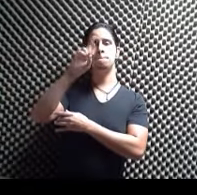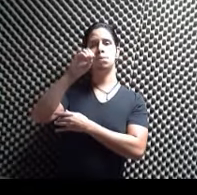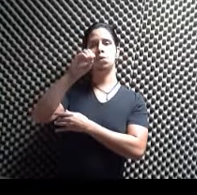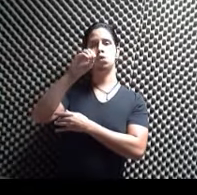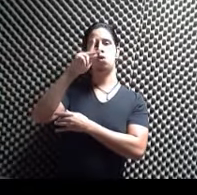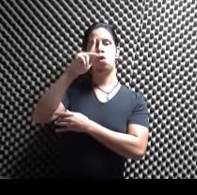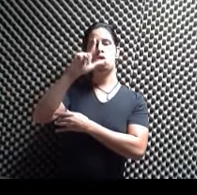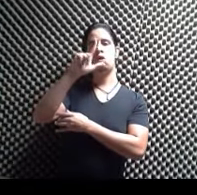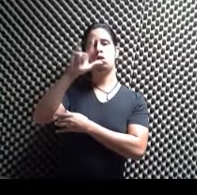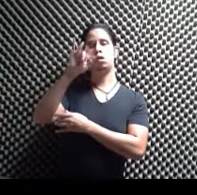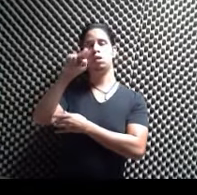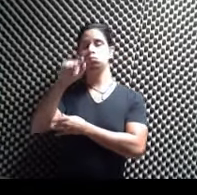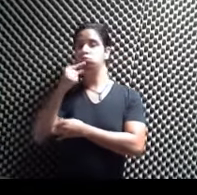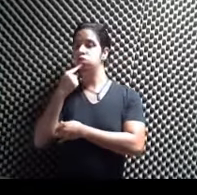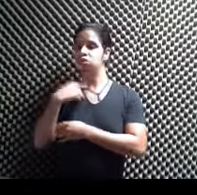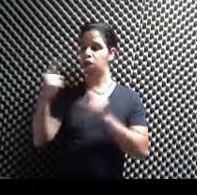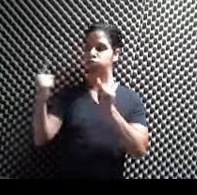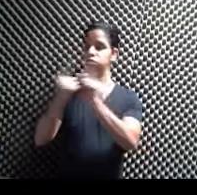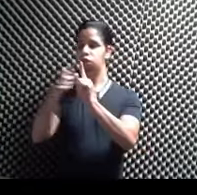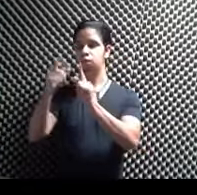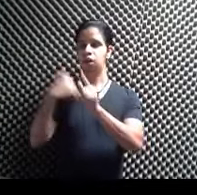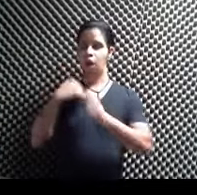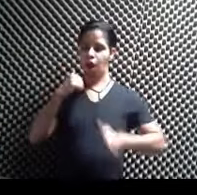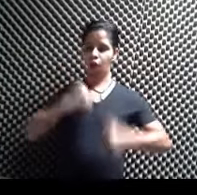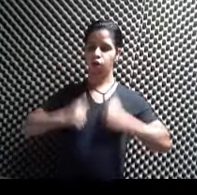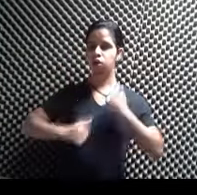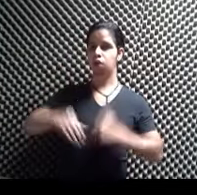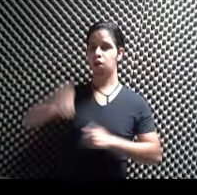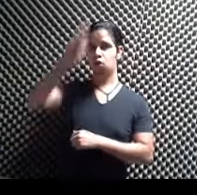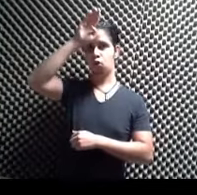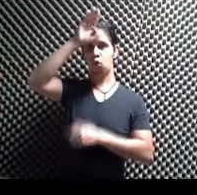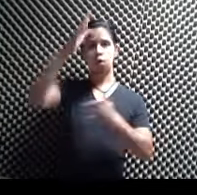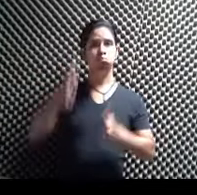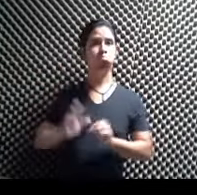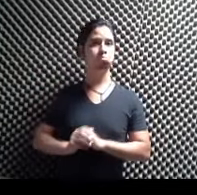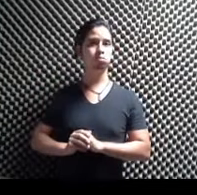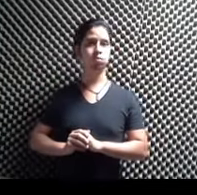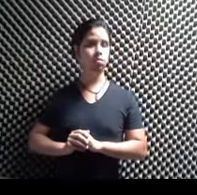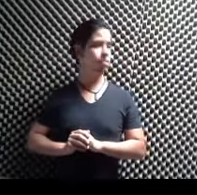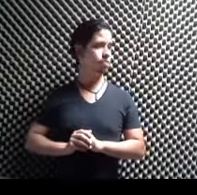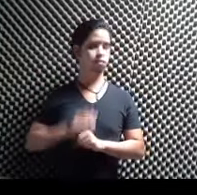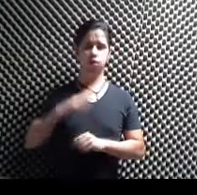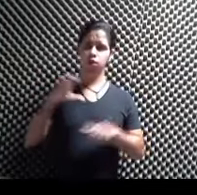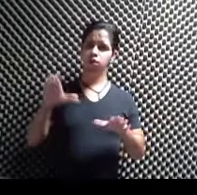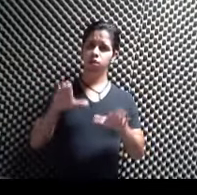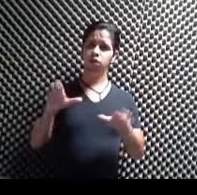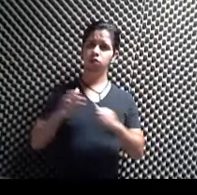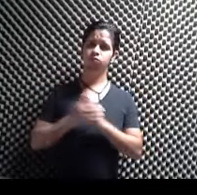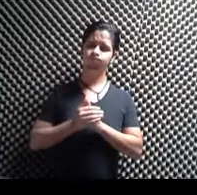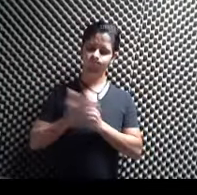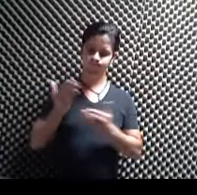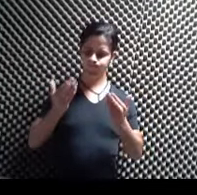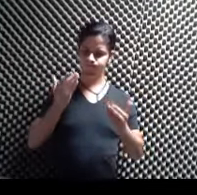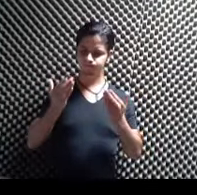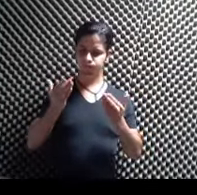Español también de cubano. Y sí. Qué poca vergüenza. ¿Filmado en cuánto tiempo se hizo? Se hizo como en...